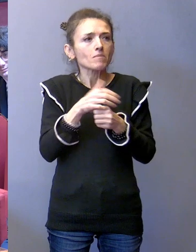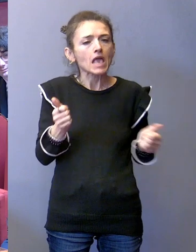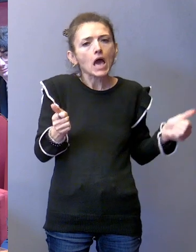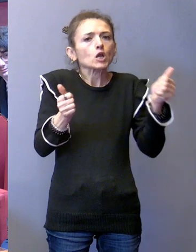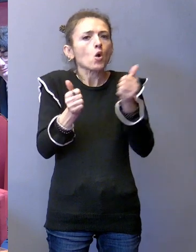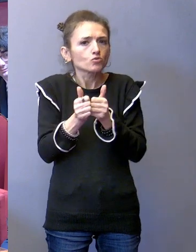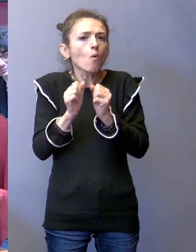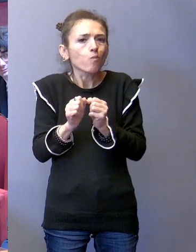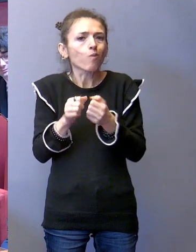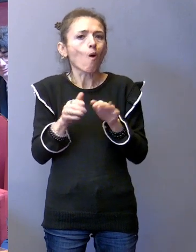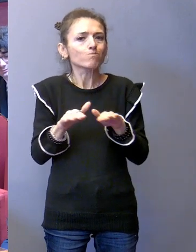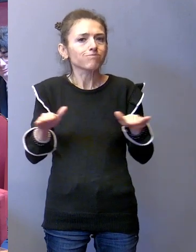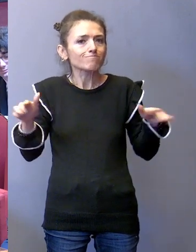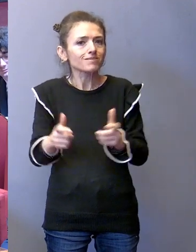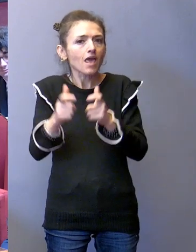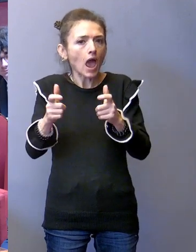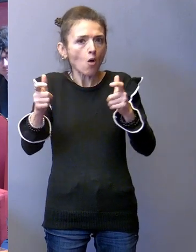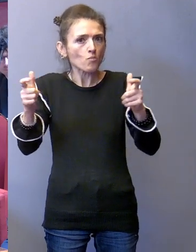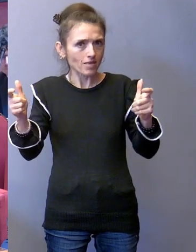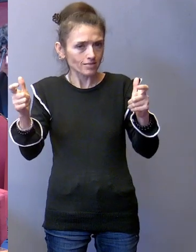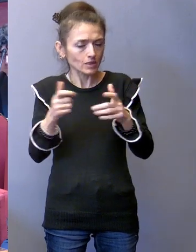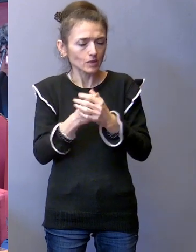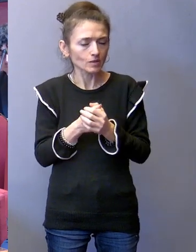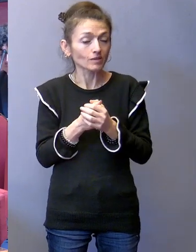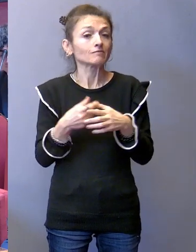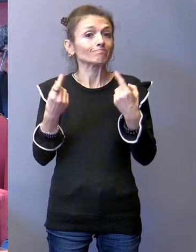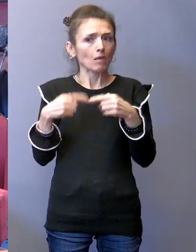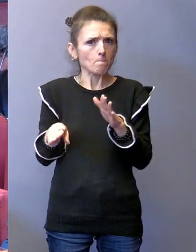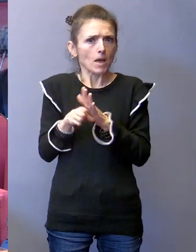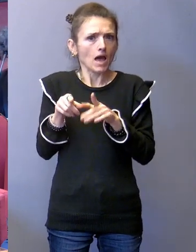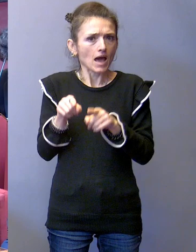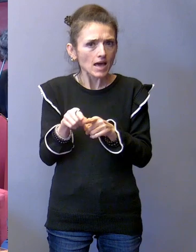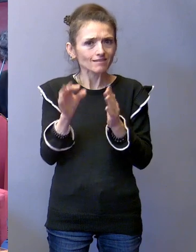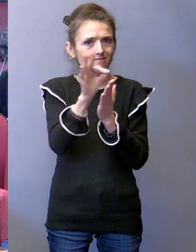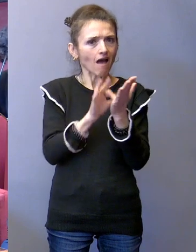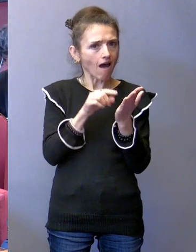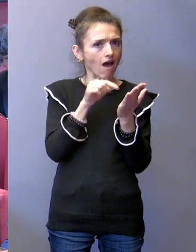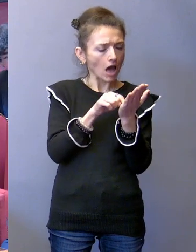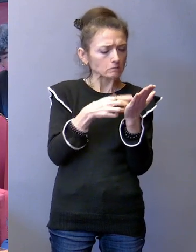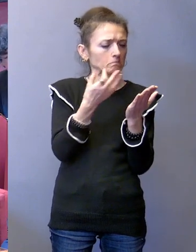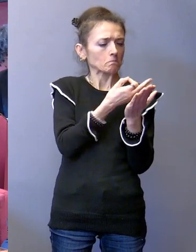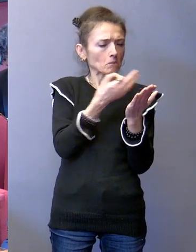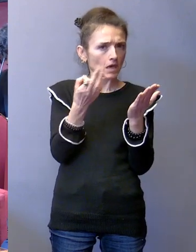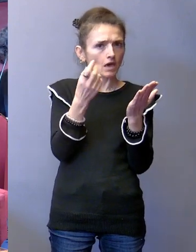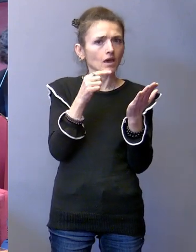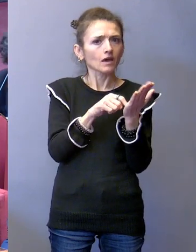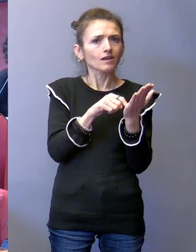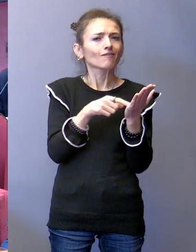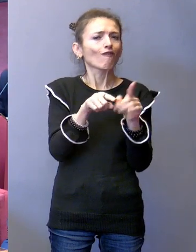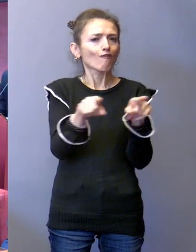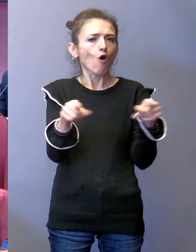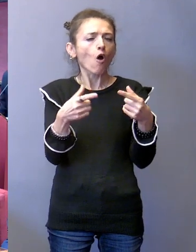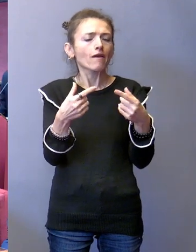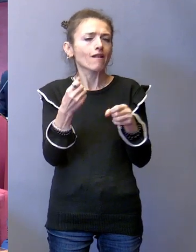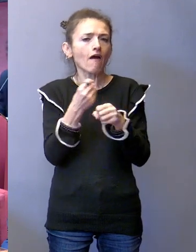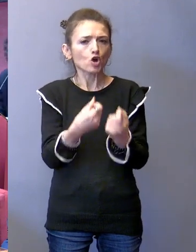passaggio proprio eccezionale parto dei dati e dico bene allora lì invece che fare il discorso inverso che è quello